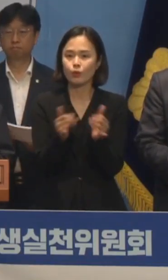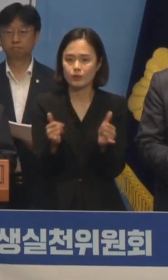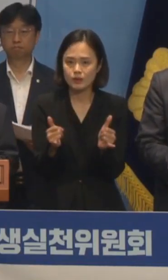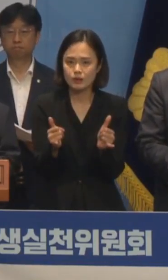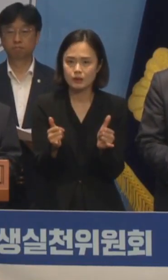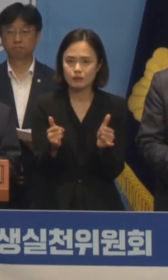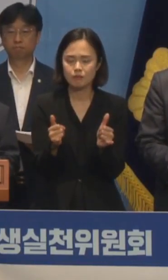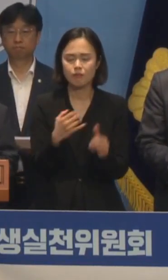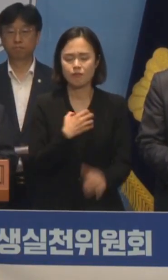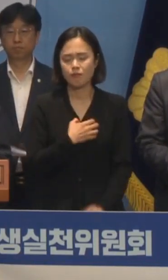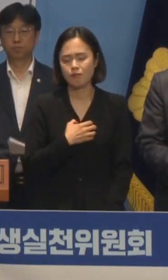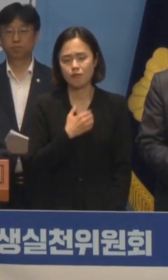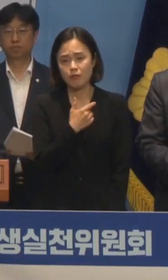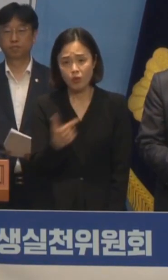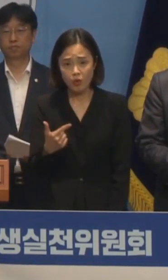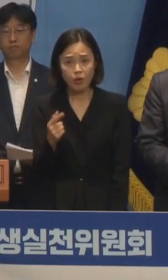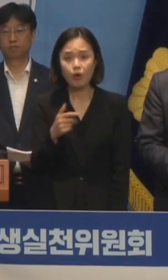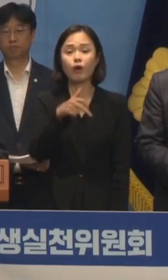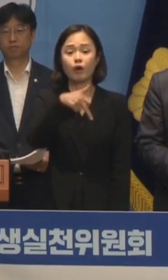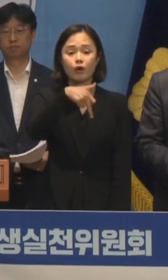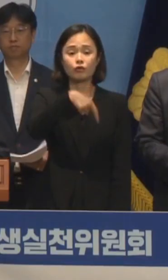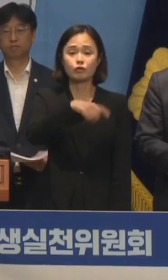규탄 기자회견을 가지겠습니다.